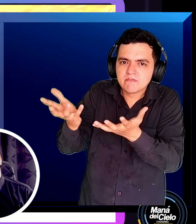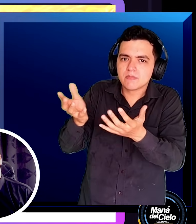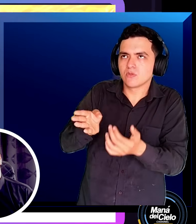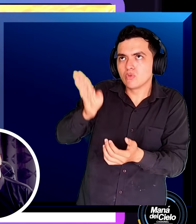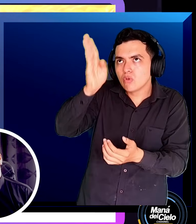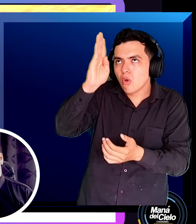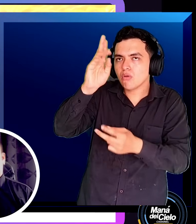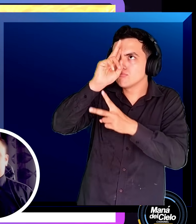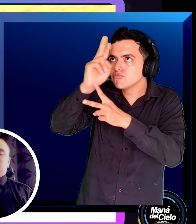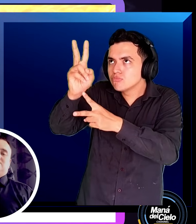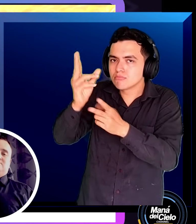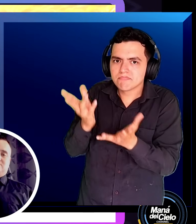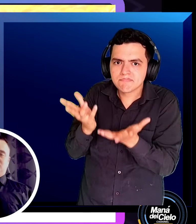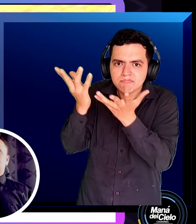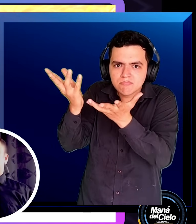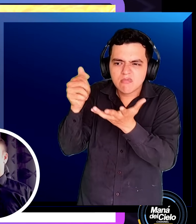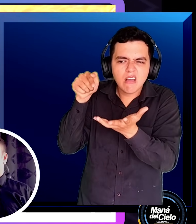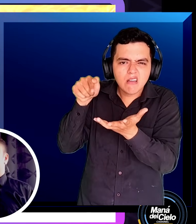Entonces alguien dijo: